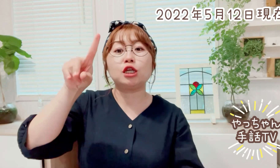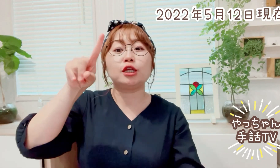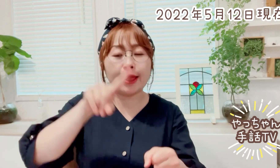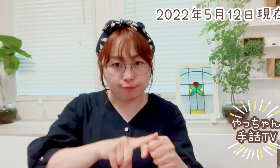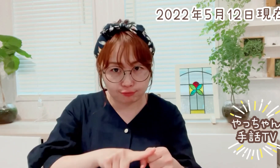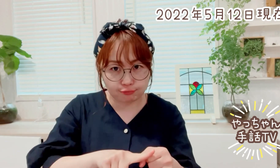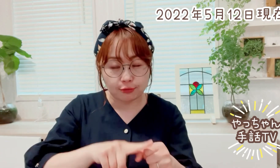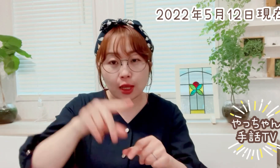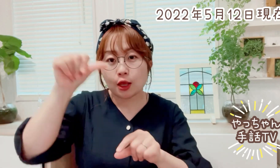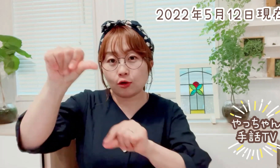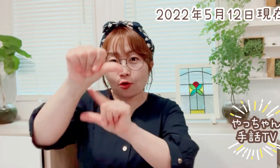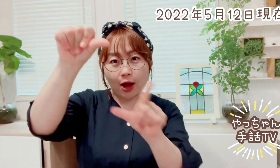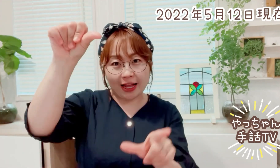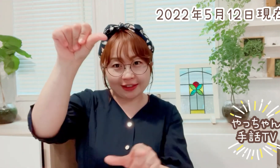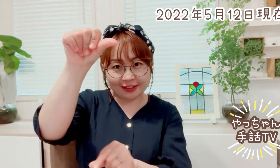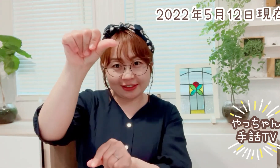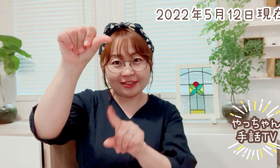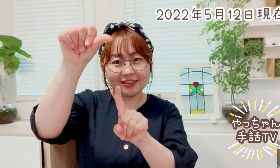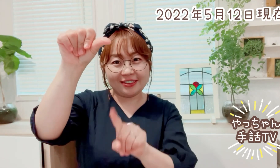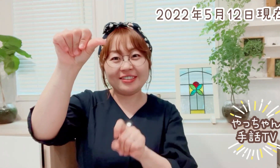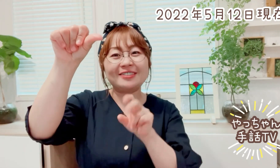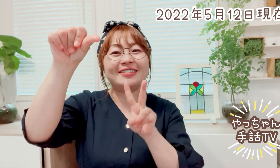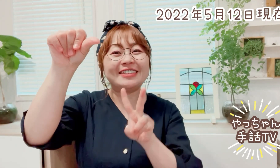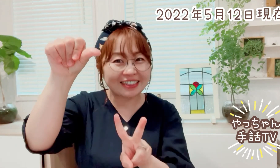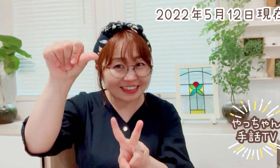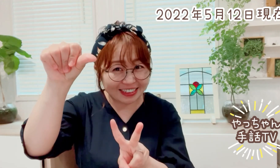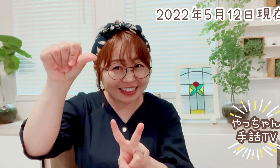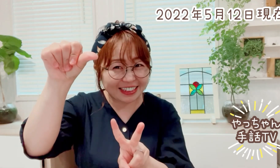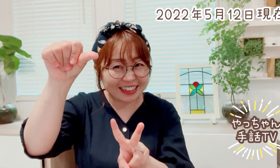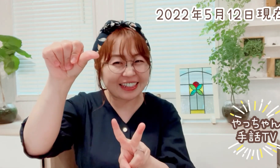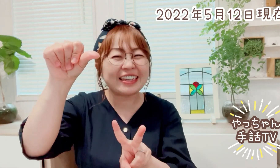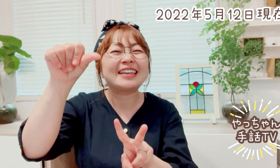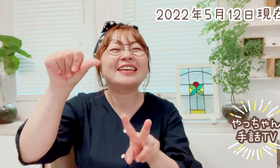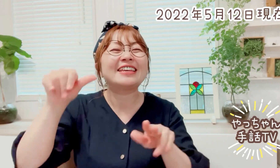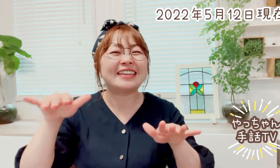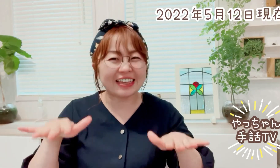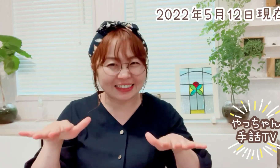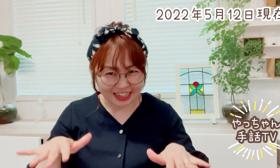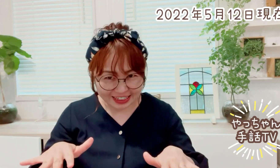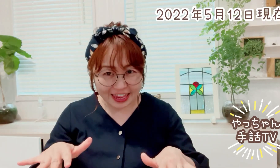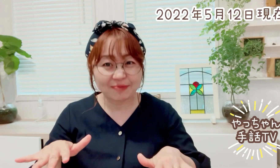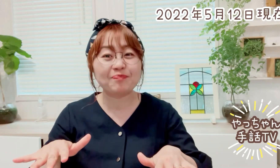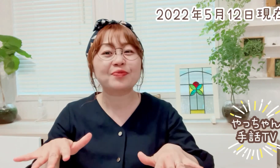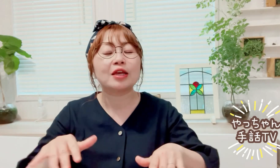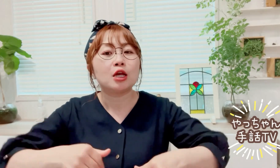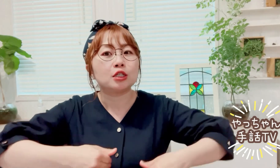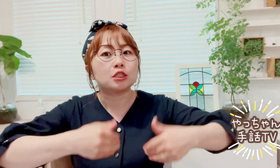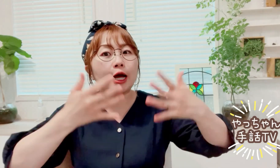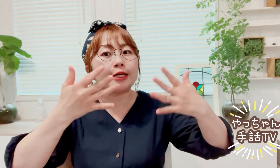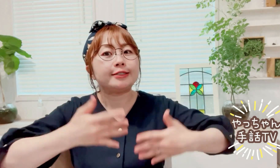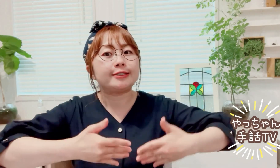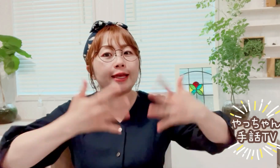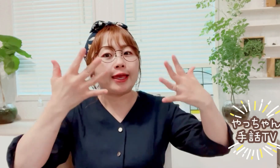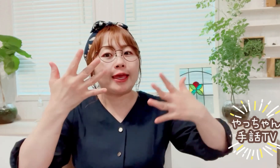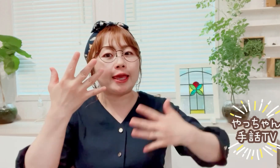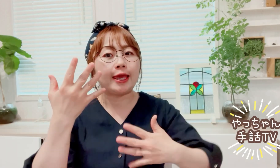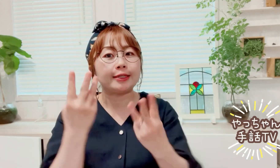2022年5月12日現在で再生